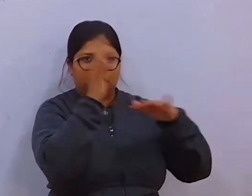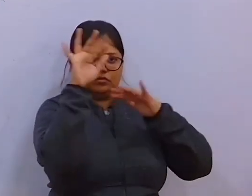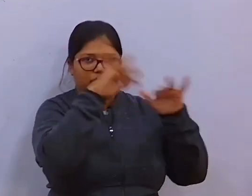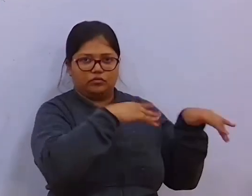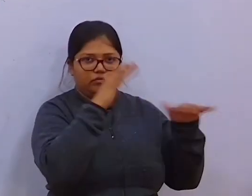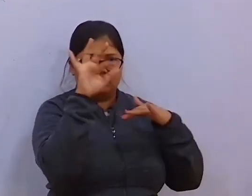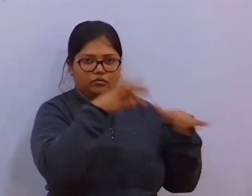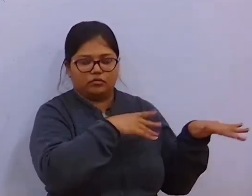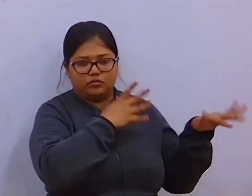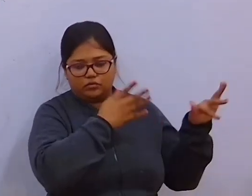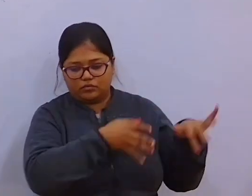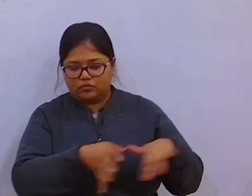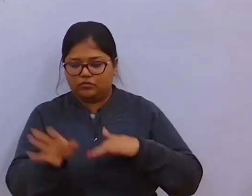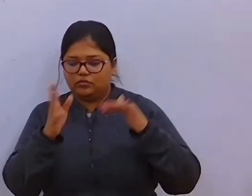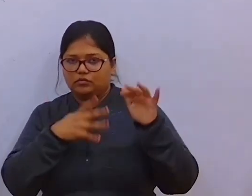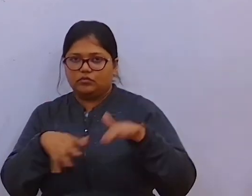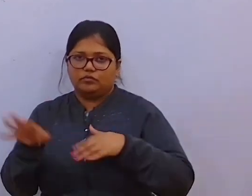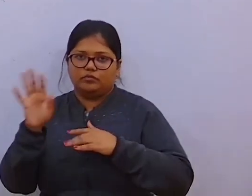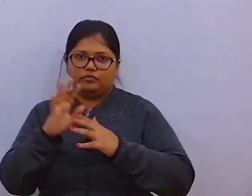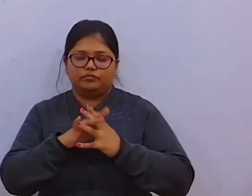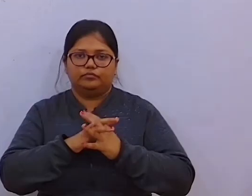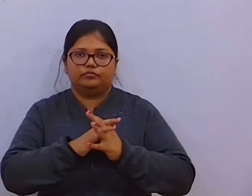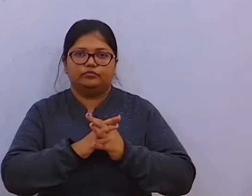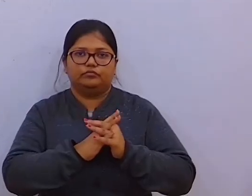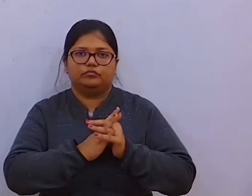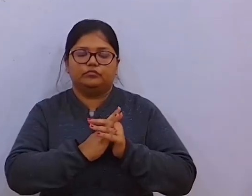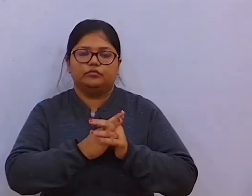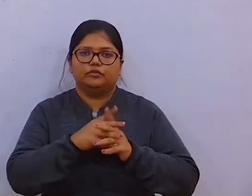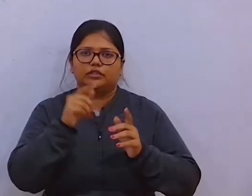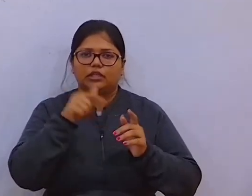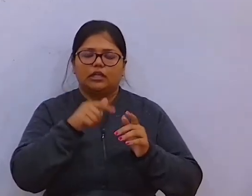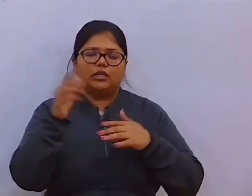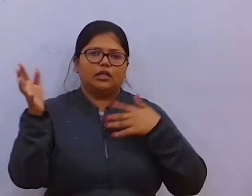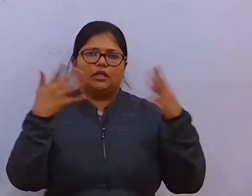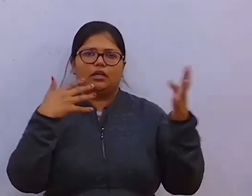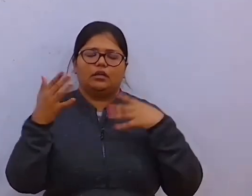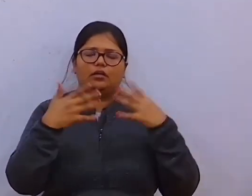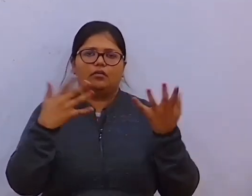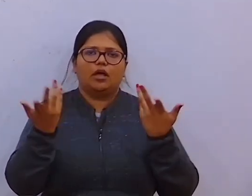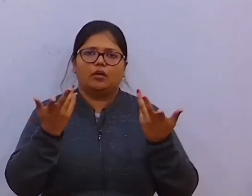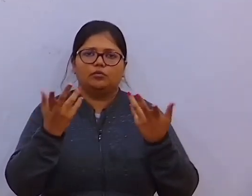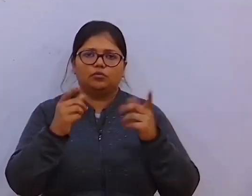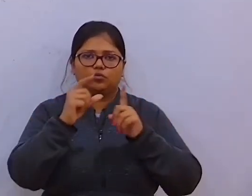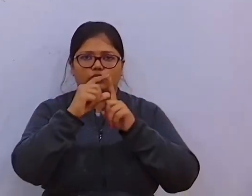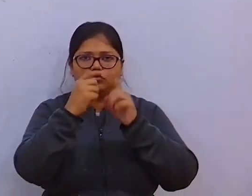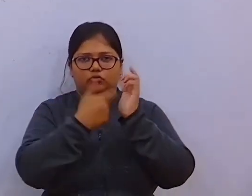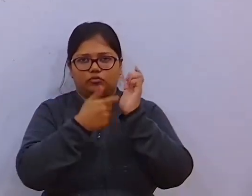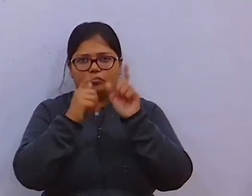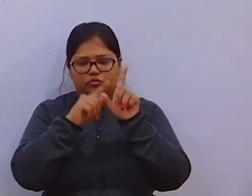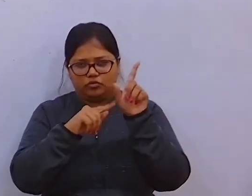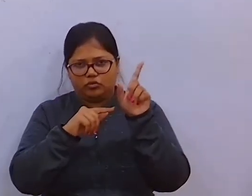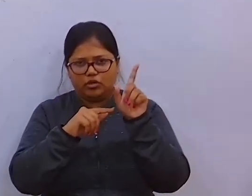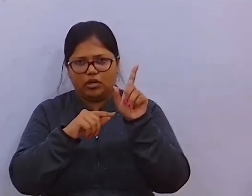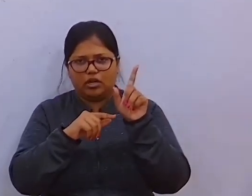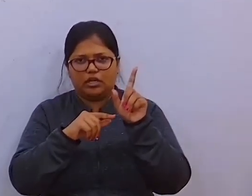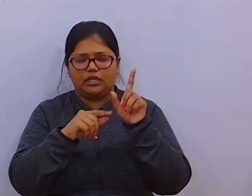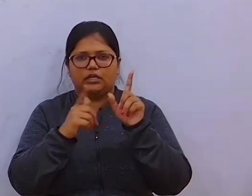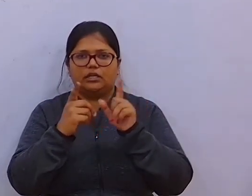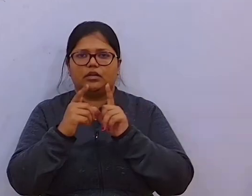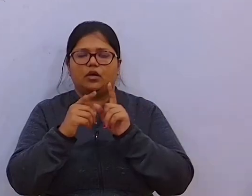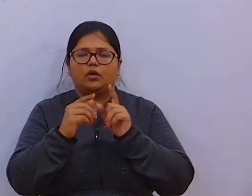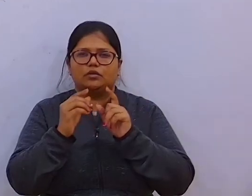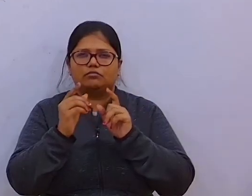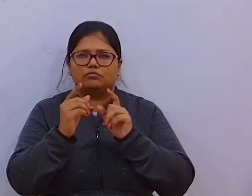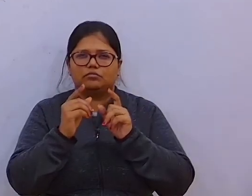है, ठीक। कैसी हवा होती है? सूखी शांत और शुष्क हवा होती है। कौन सी? पश्चिमोत्तर वाली